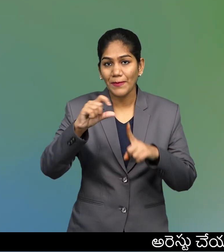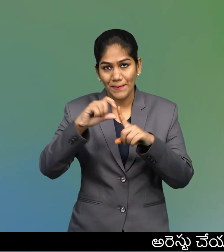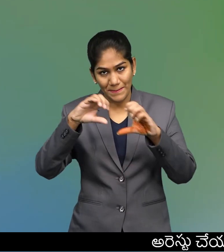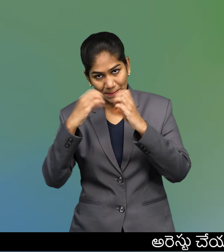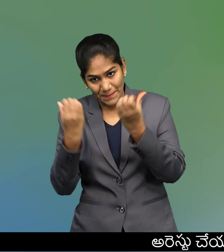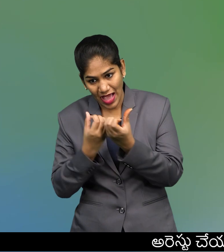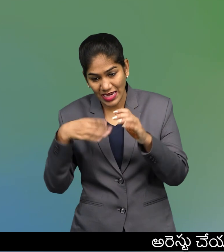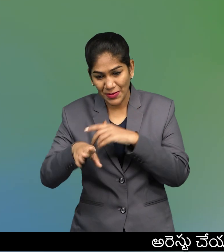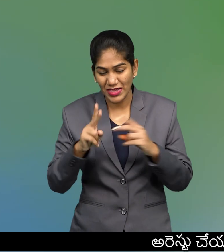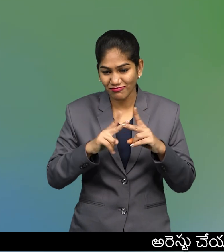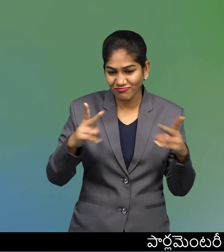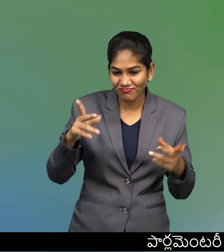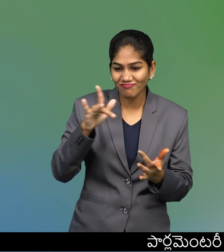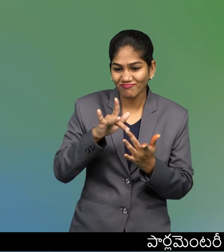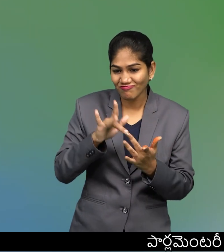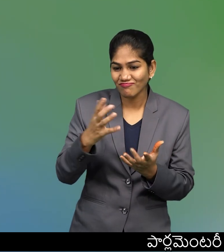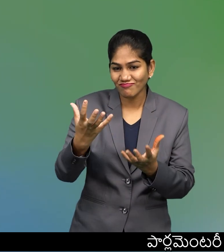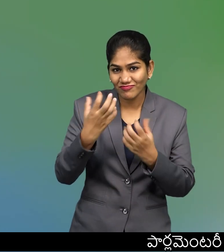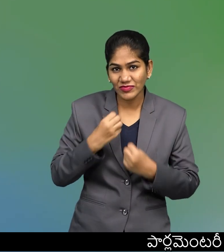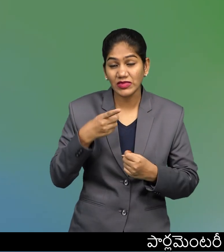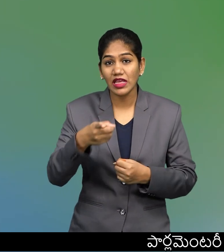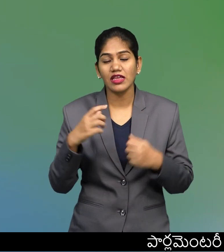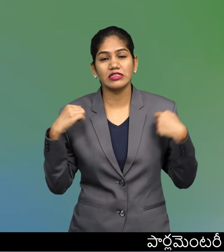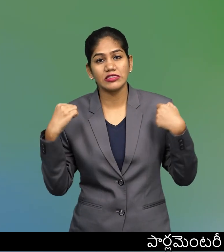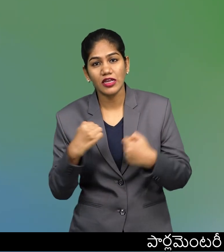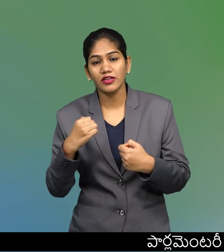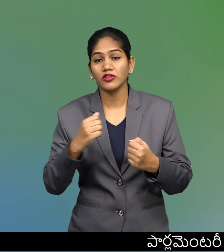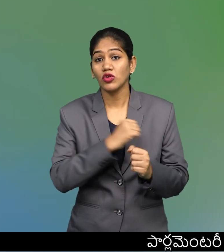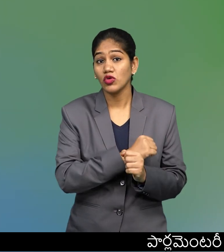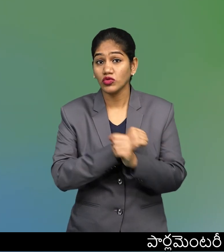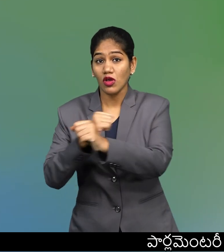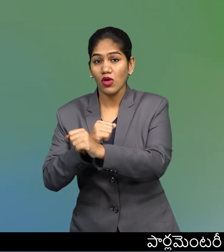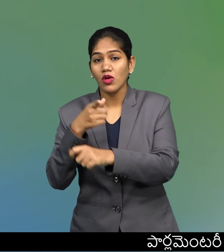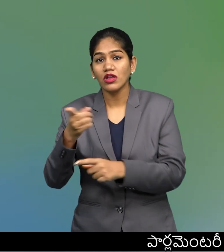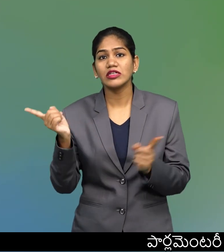ప్రయత్నించాడు. పార్లమెంటరీ పార్టీ మరియు రాజు పార్టీ